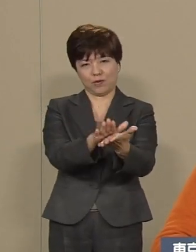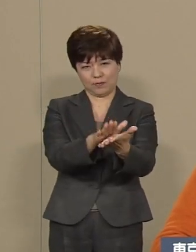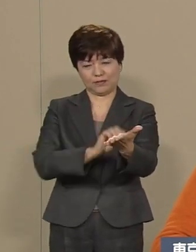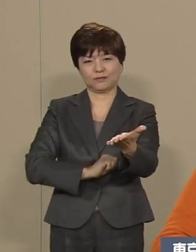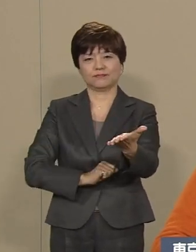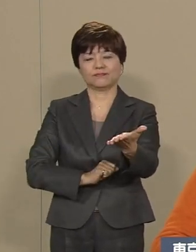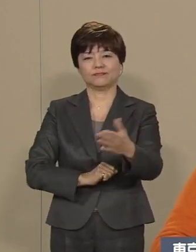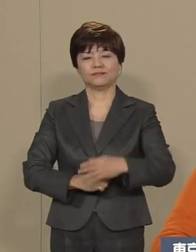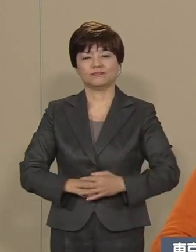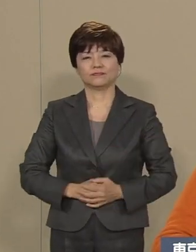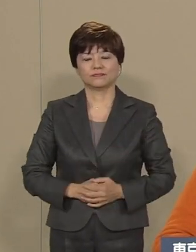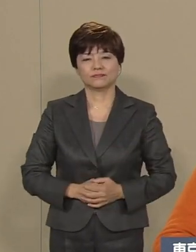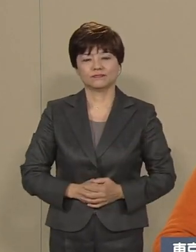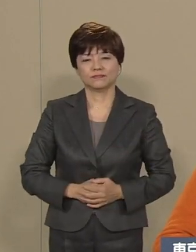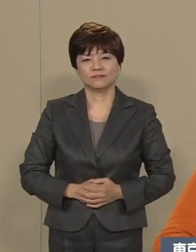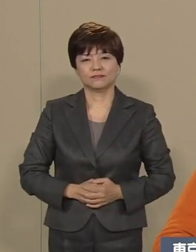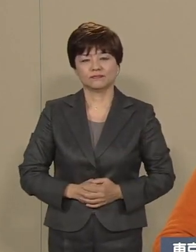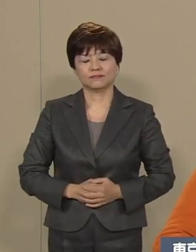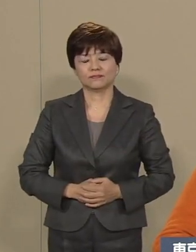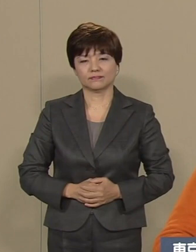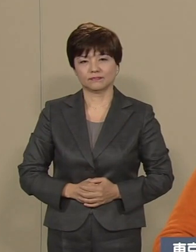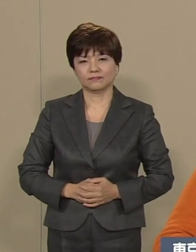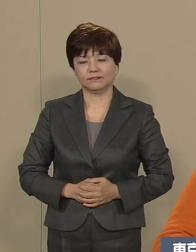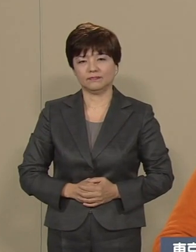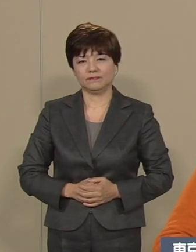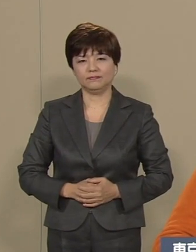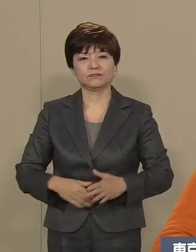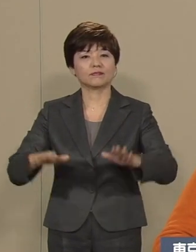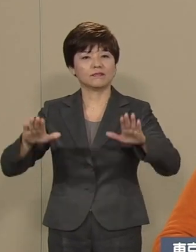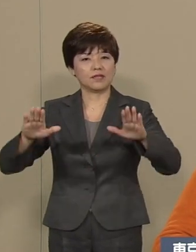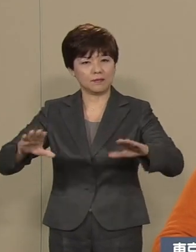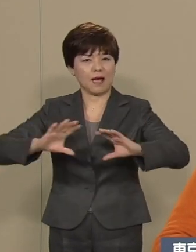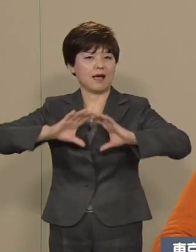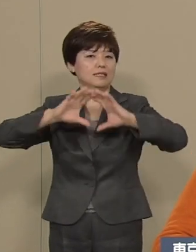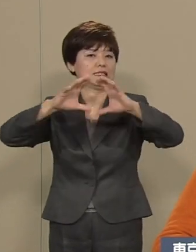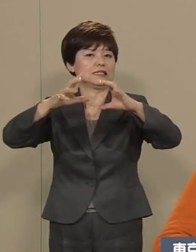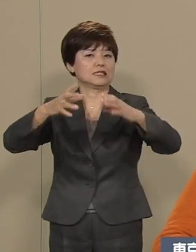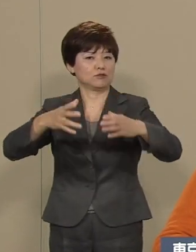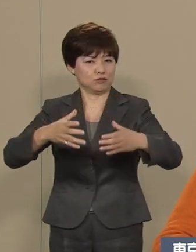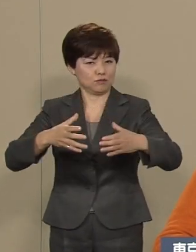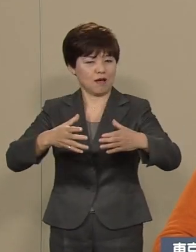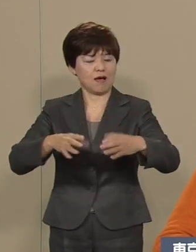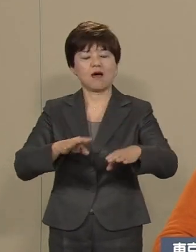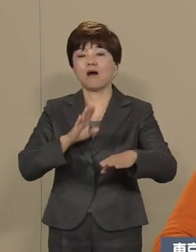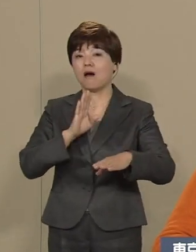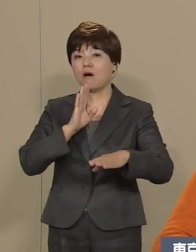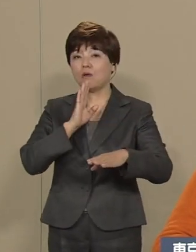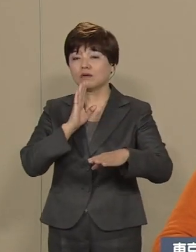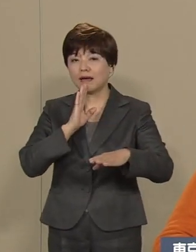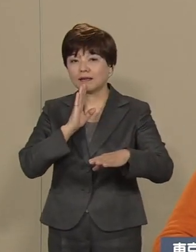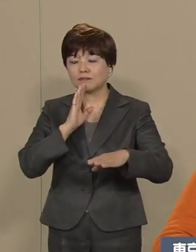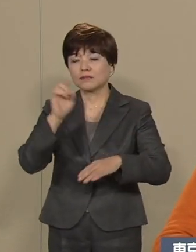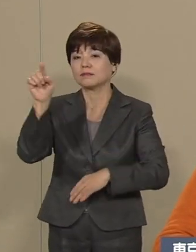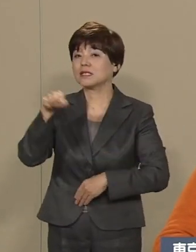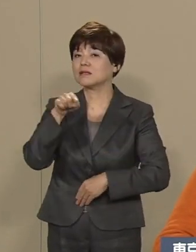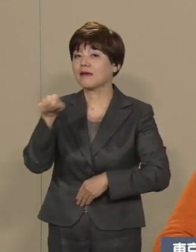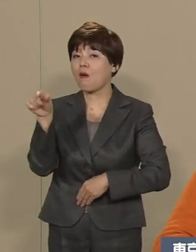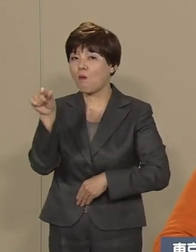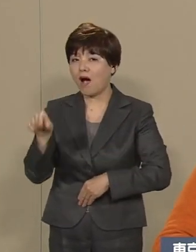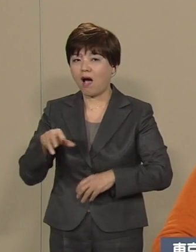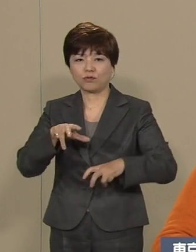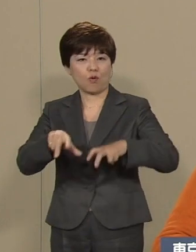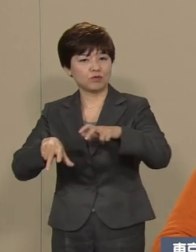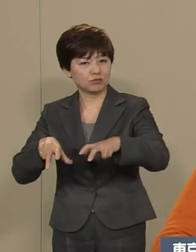てある今地球は本来人間は動物ですから